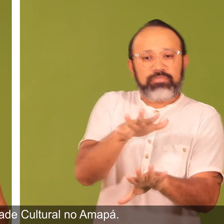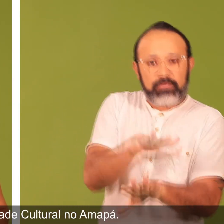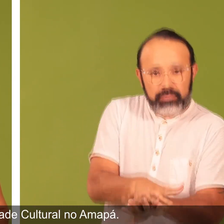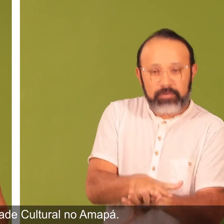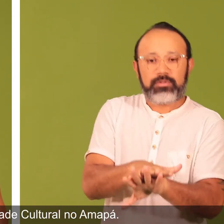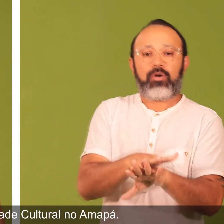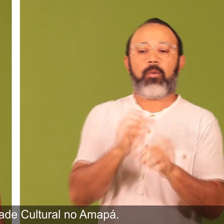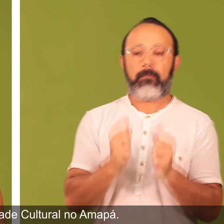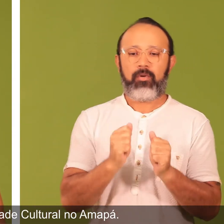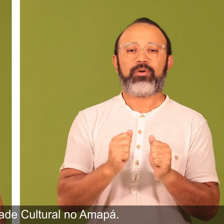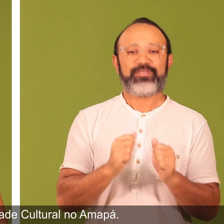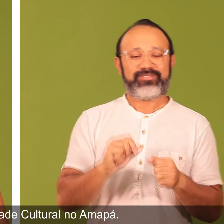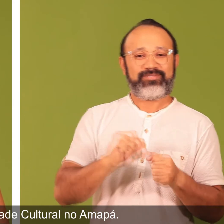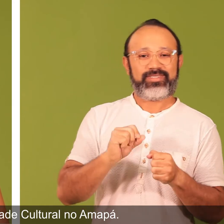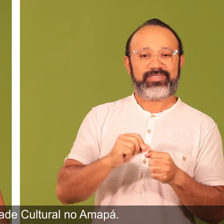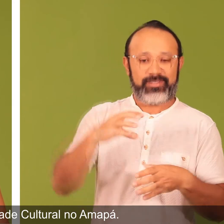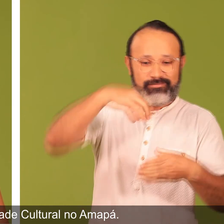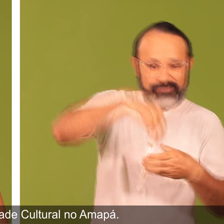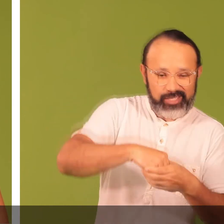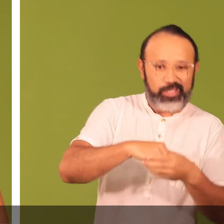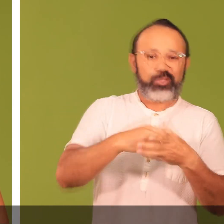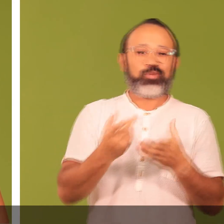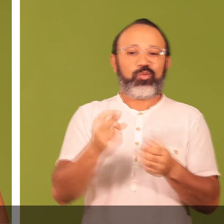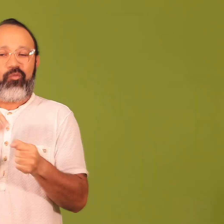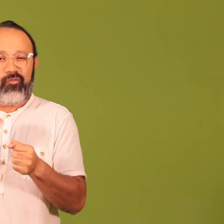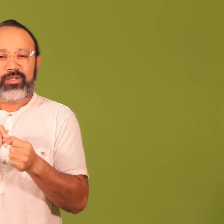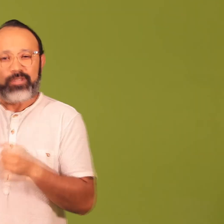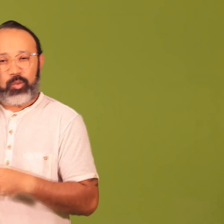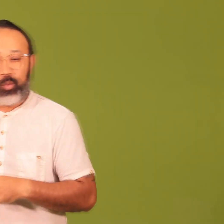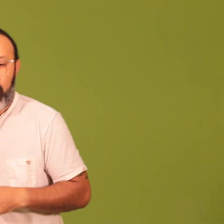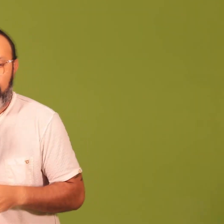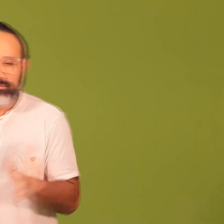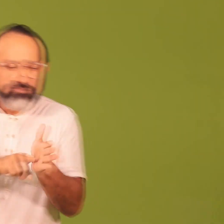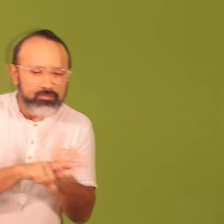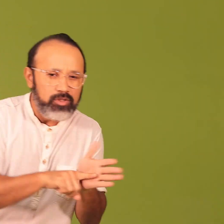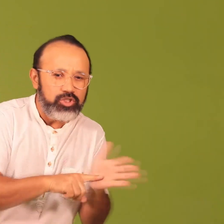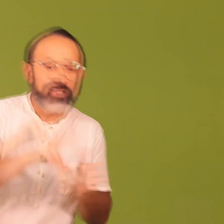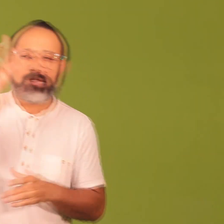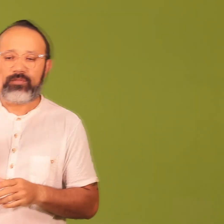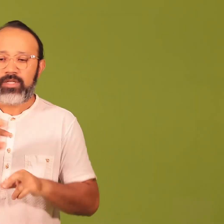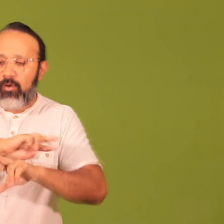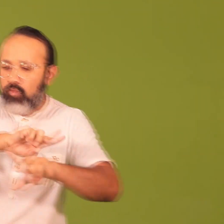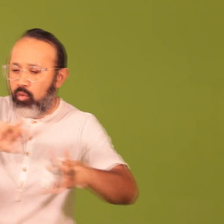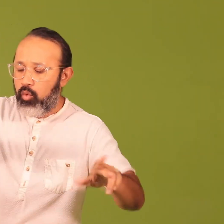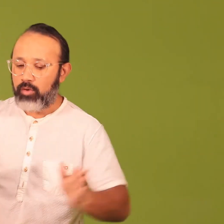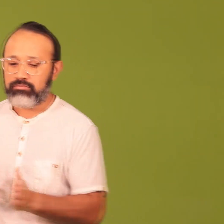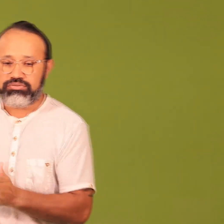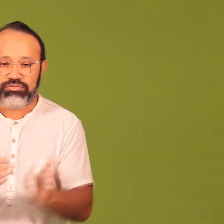acessibilidade cultural no Amapá E aí